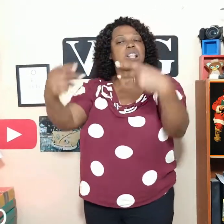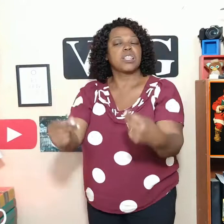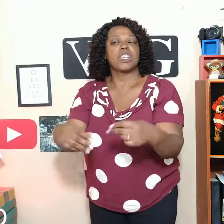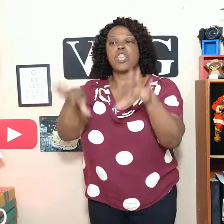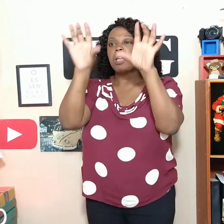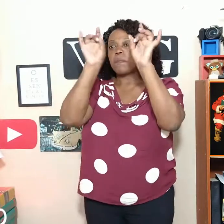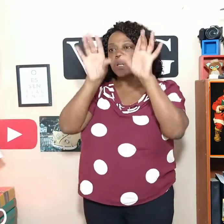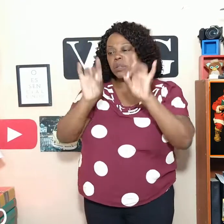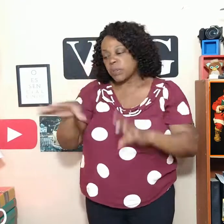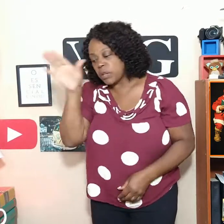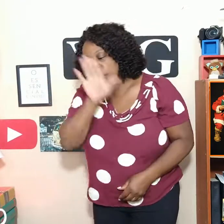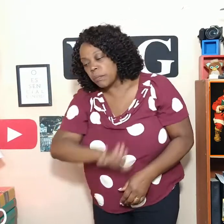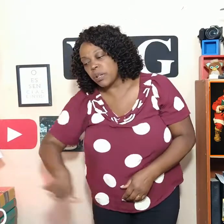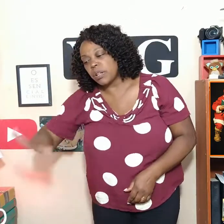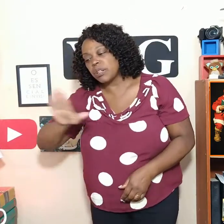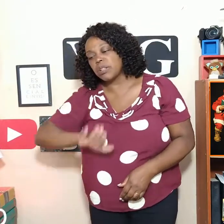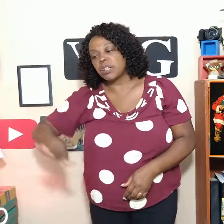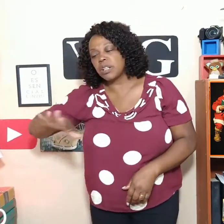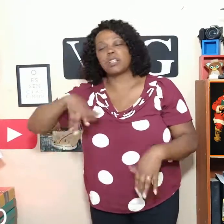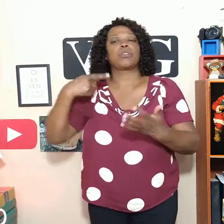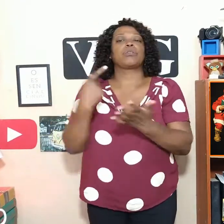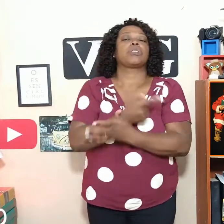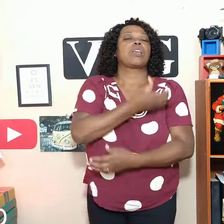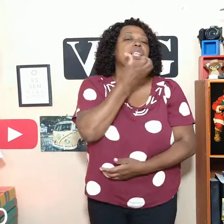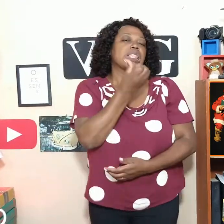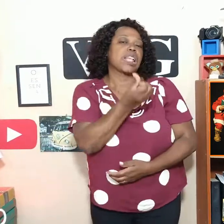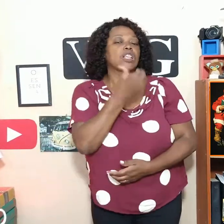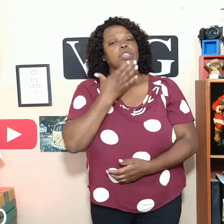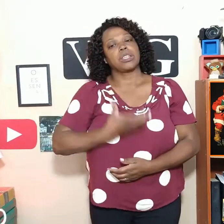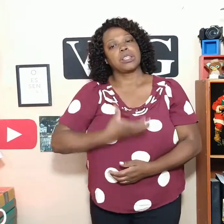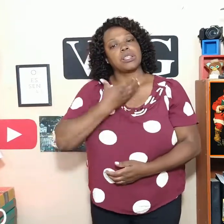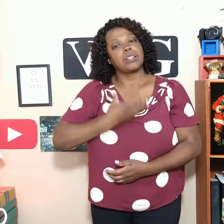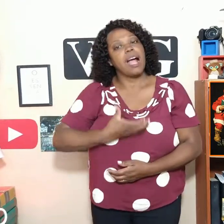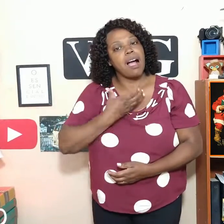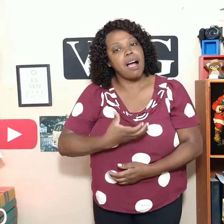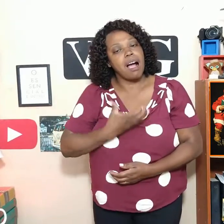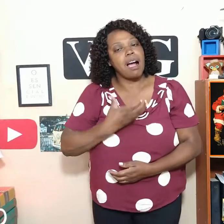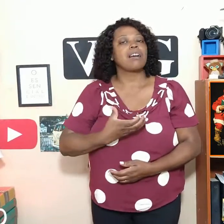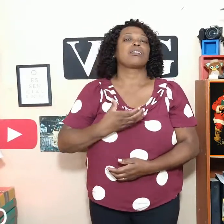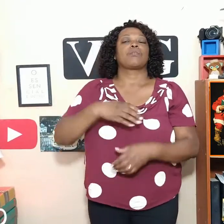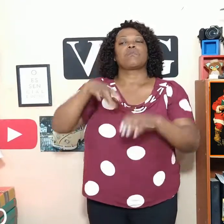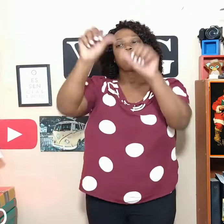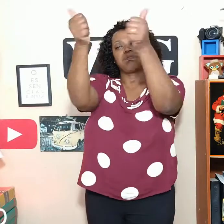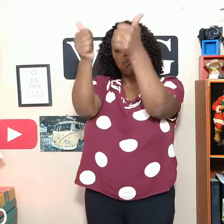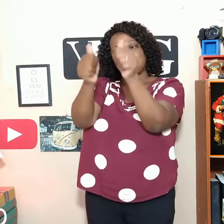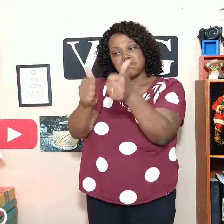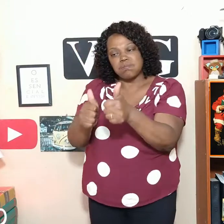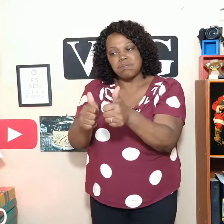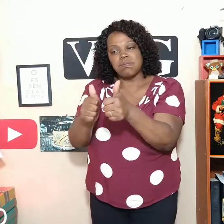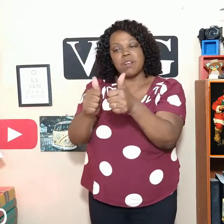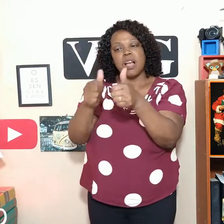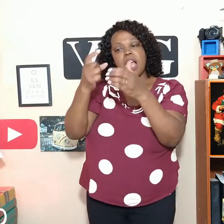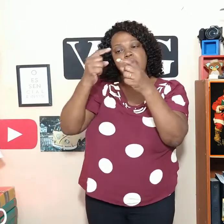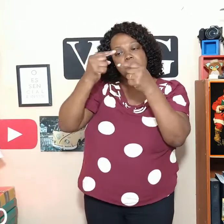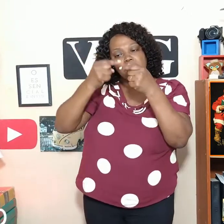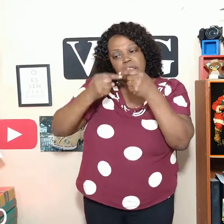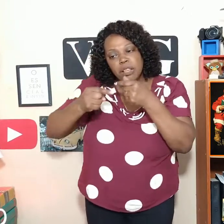de presentes, especialmente para crianças, que ocorria no dia 6 de dezembro, o dia de São Nicolau, migrou para algumas semanas